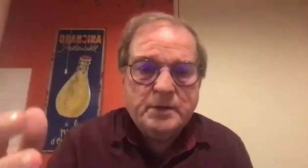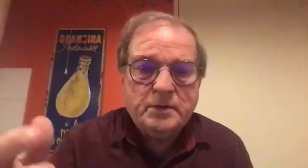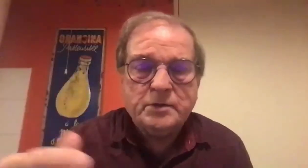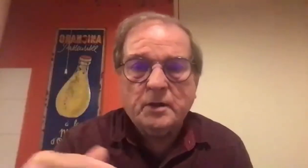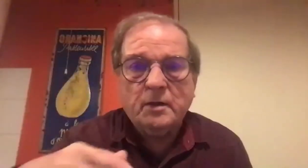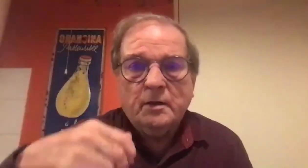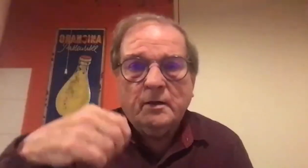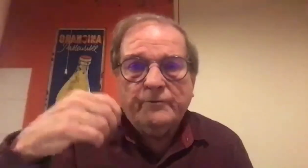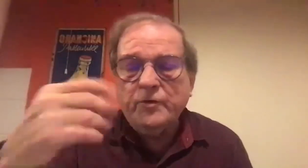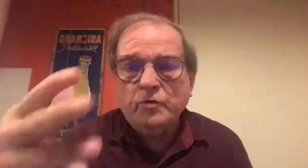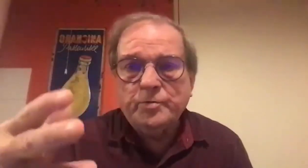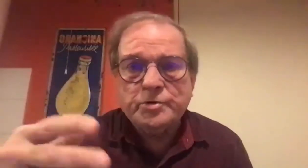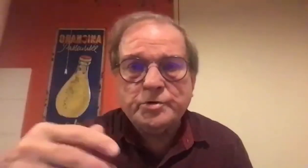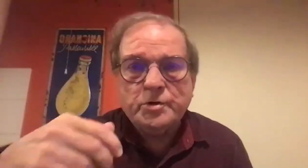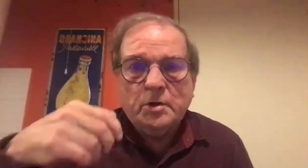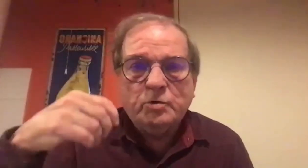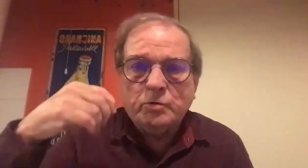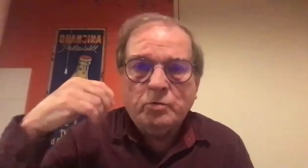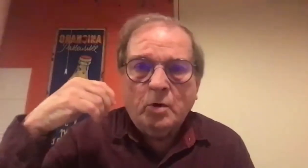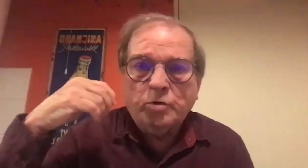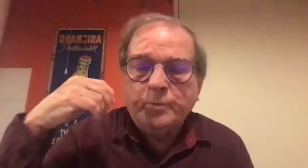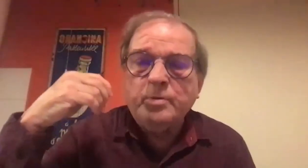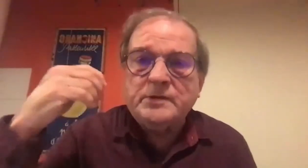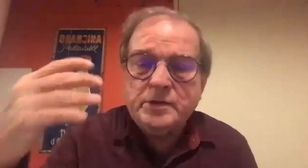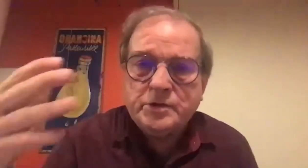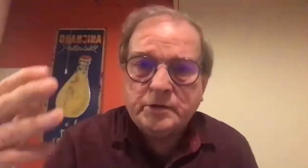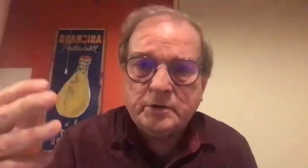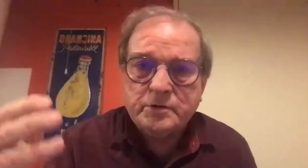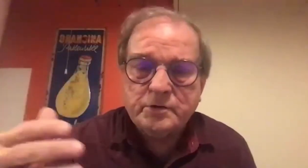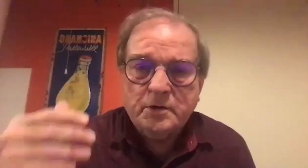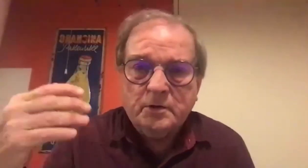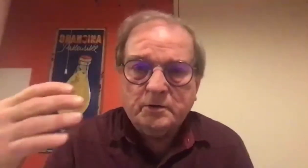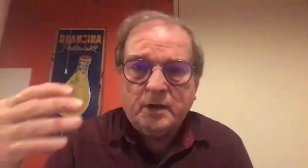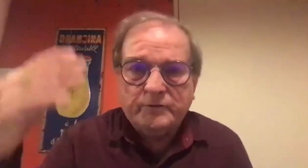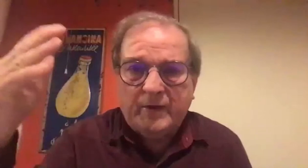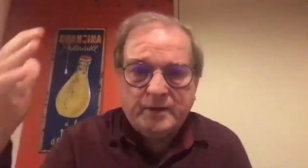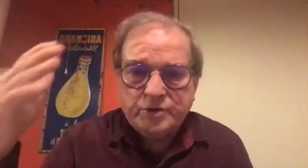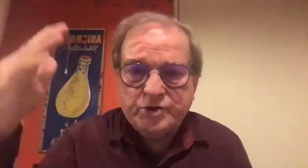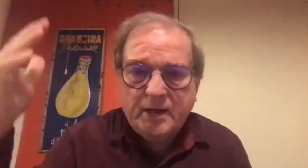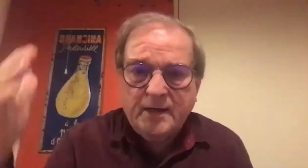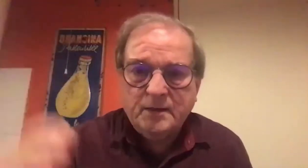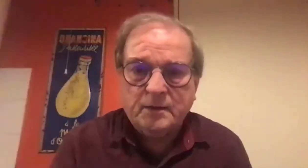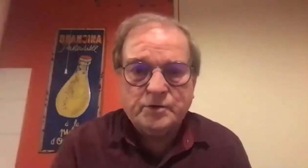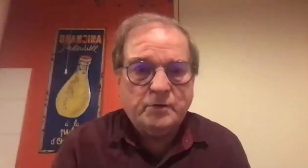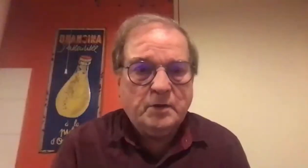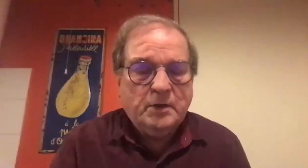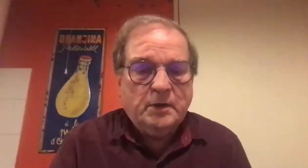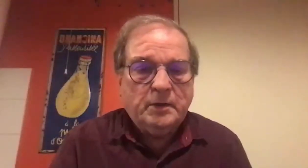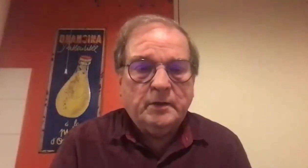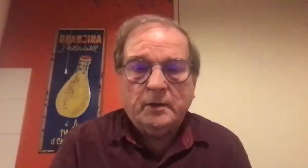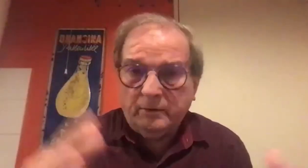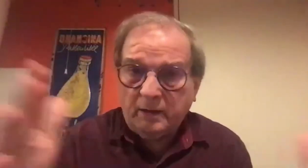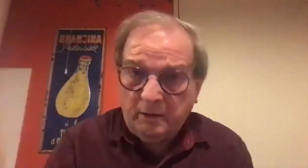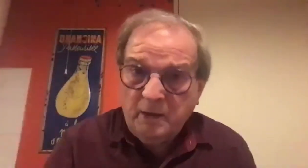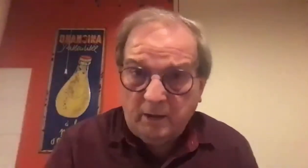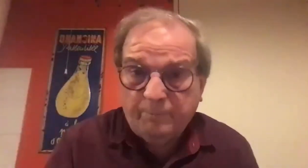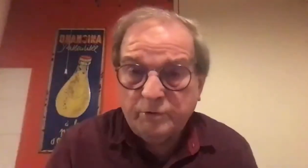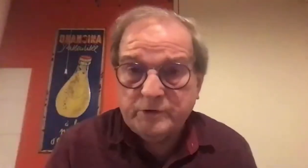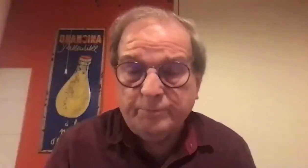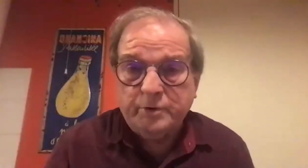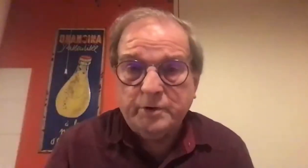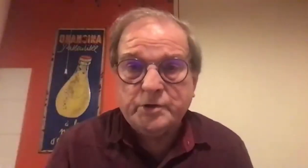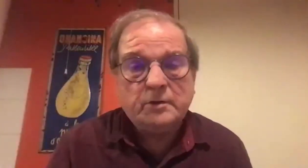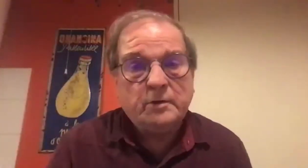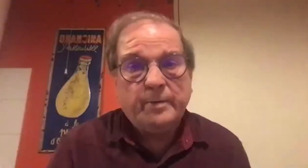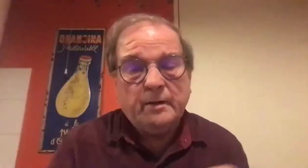grande mídia, filmes, os publicistas das várias direitas, né? E a